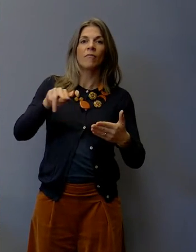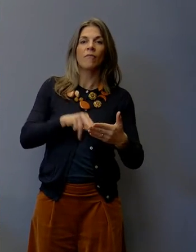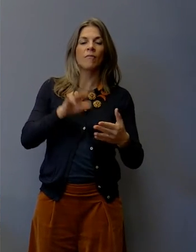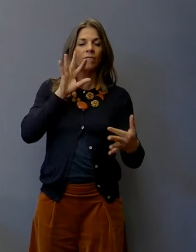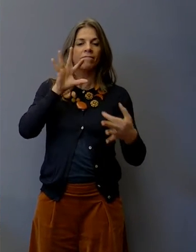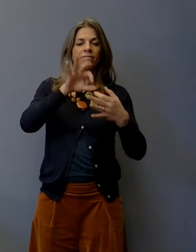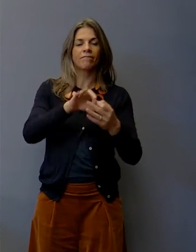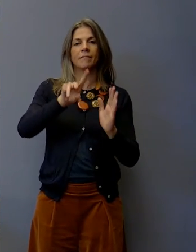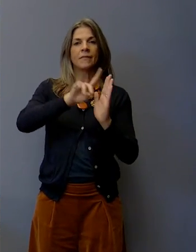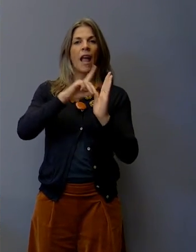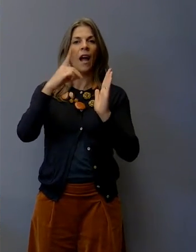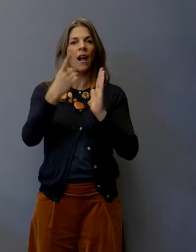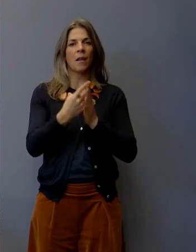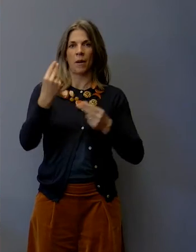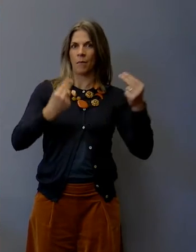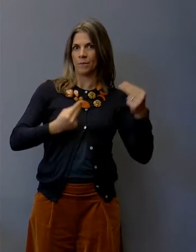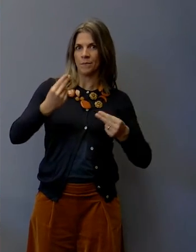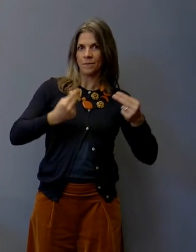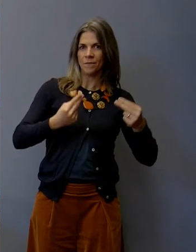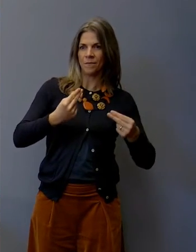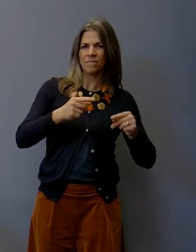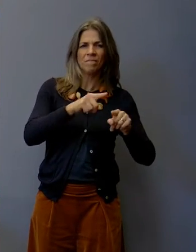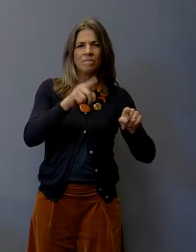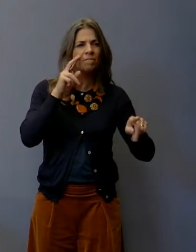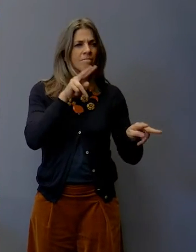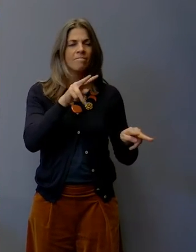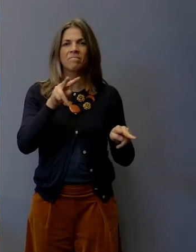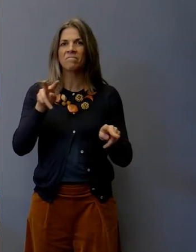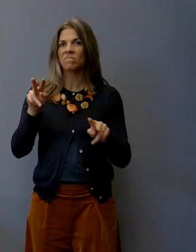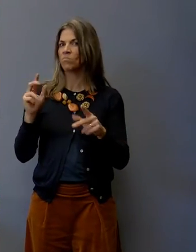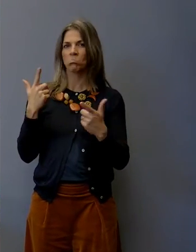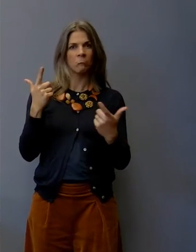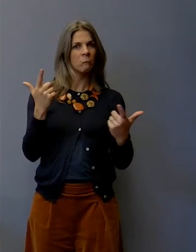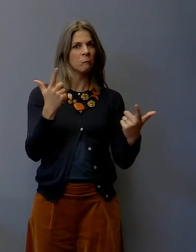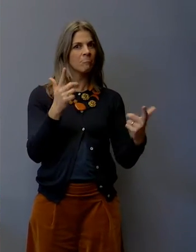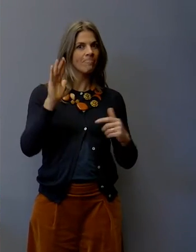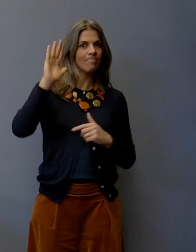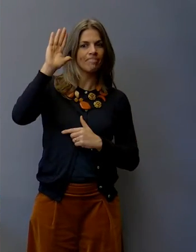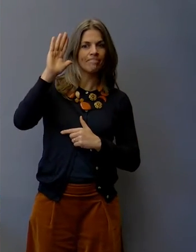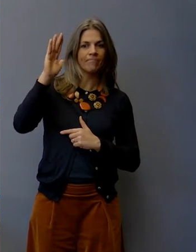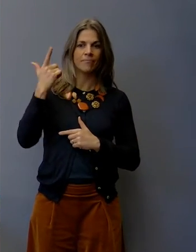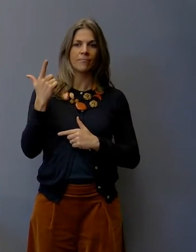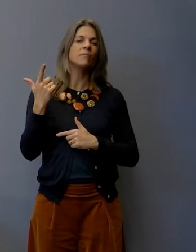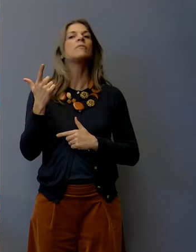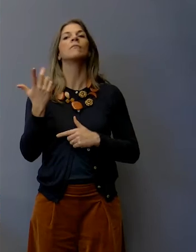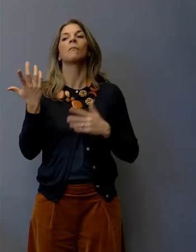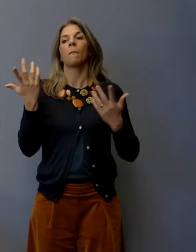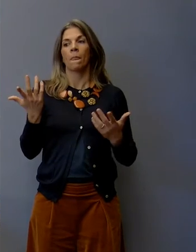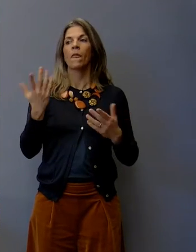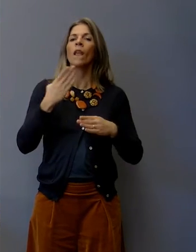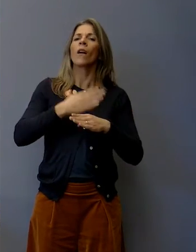non vedo non vedo nessuno prenotato quindi consigliere